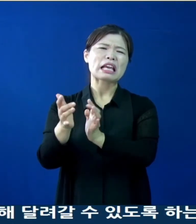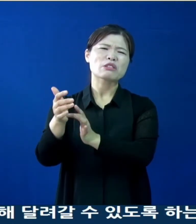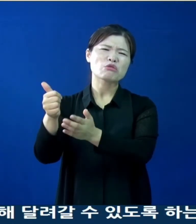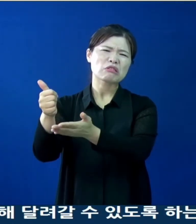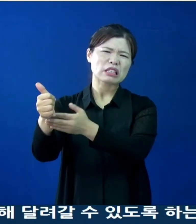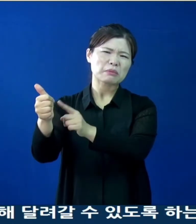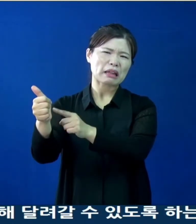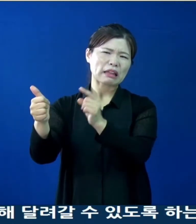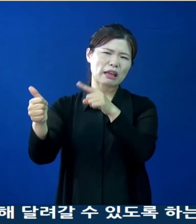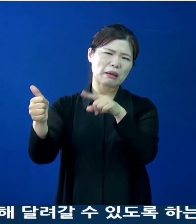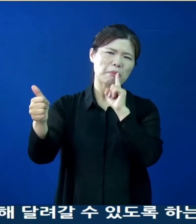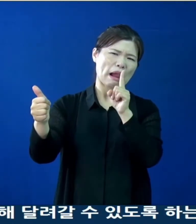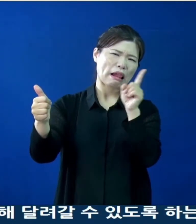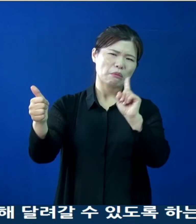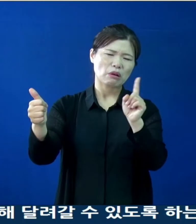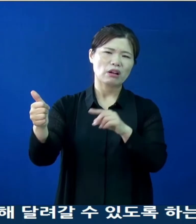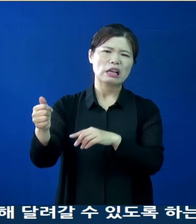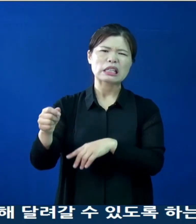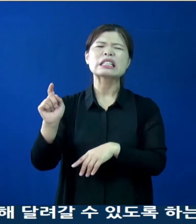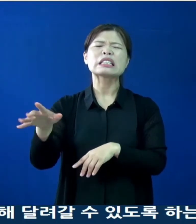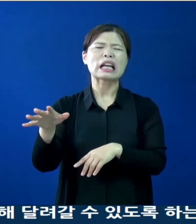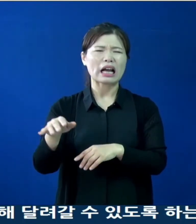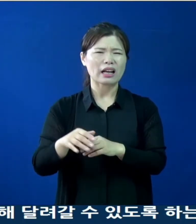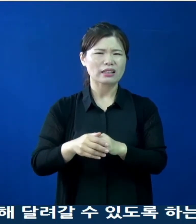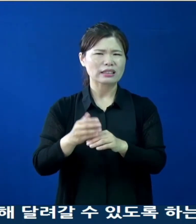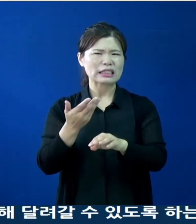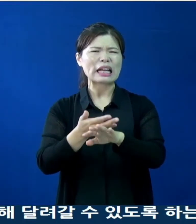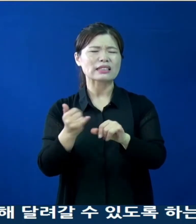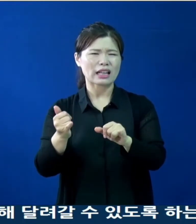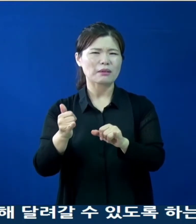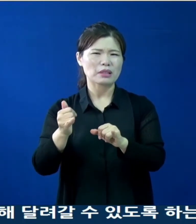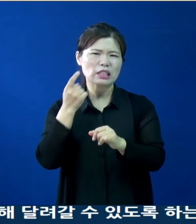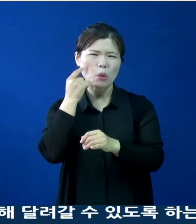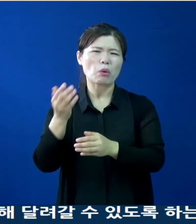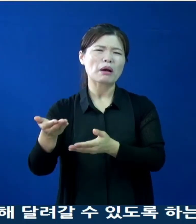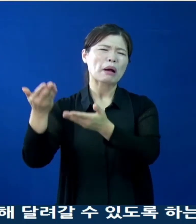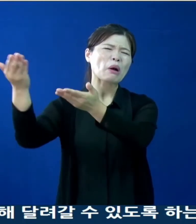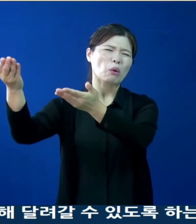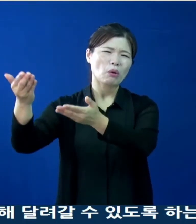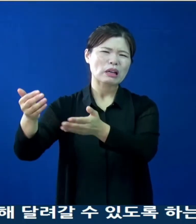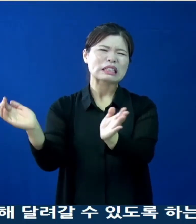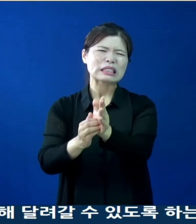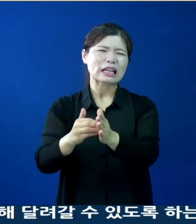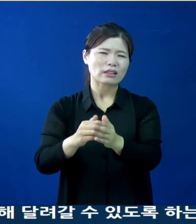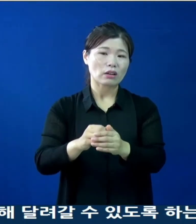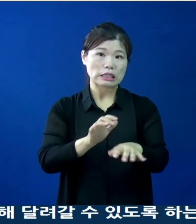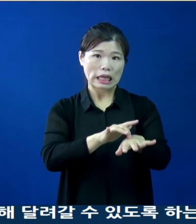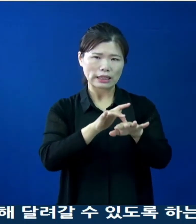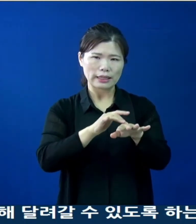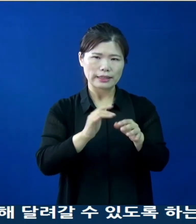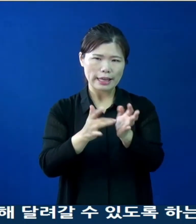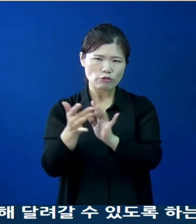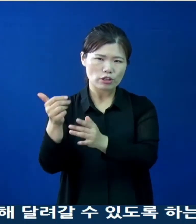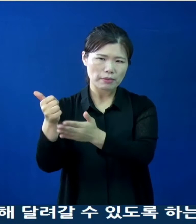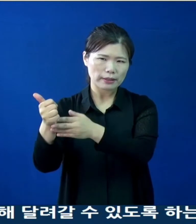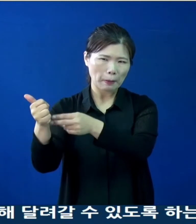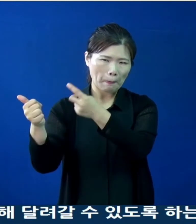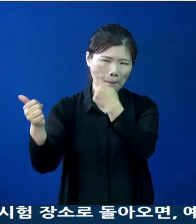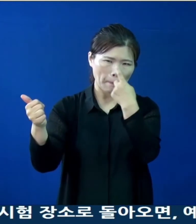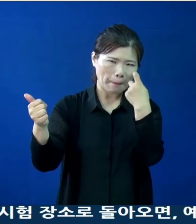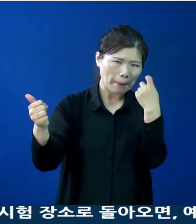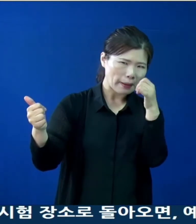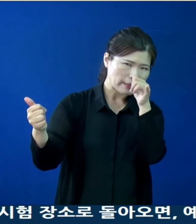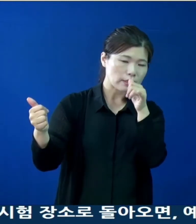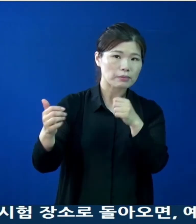나가세요. 그 자리에서 사람들에게 영광 받고 끝내세요. 그거를 사단이 예수님에게 시험한